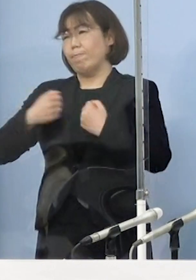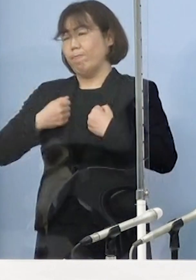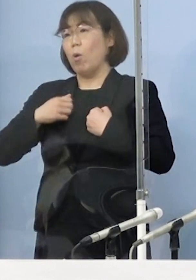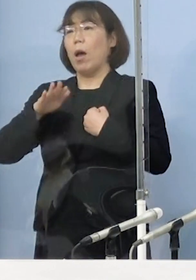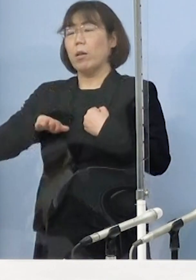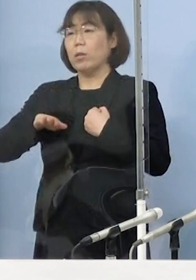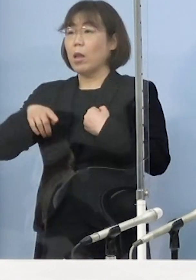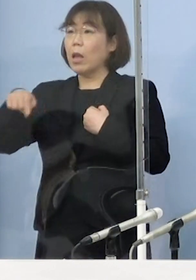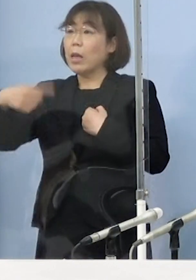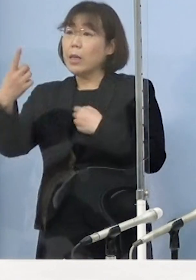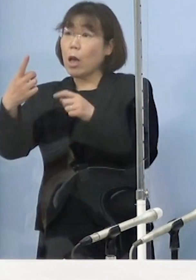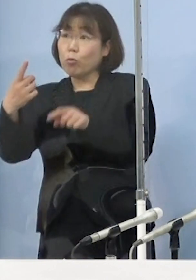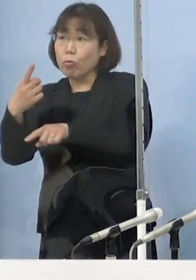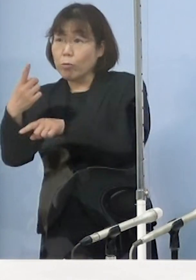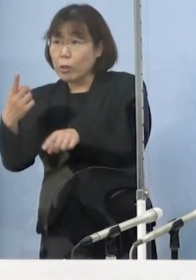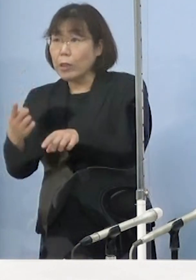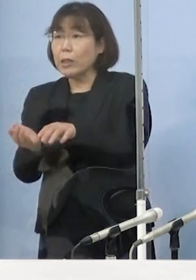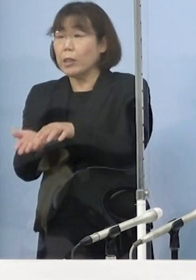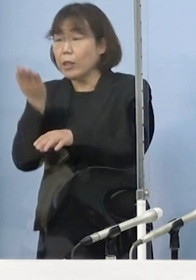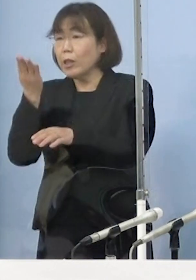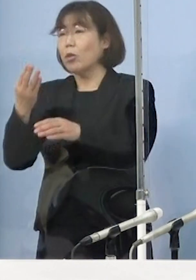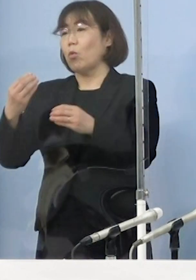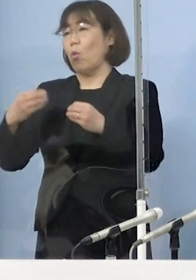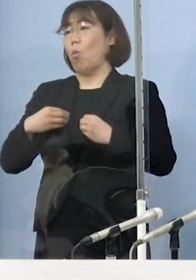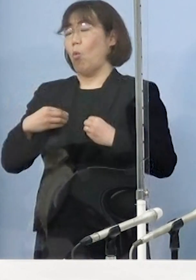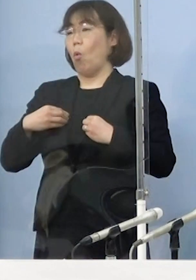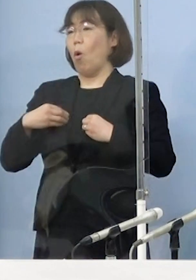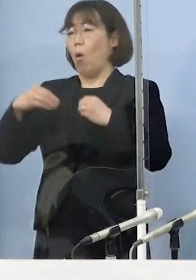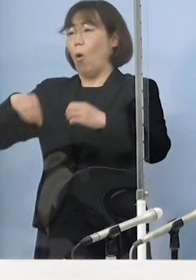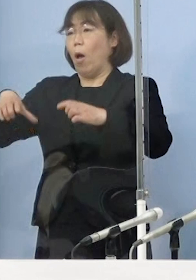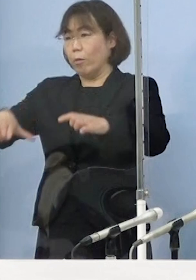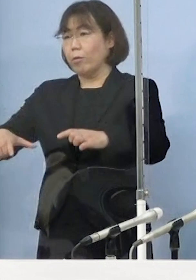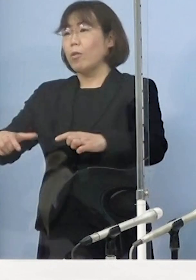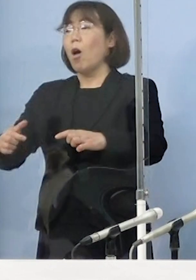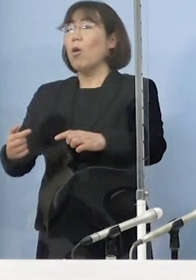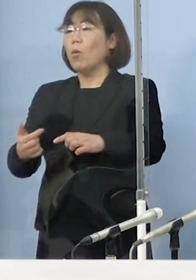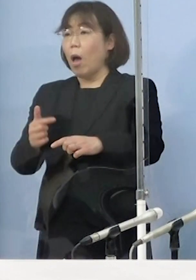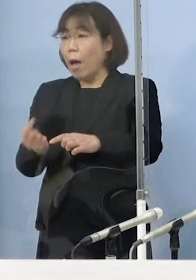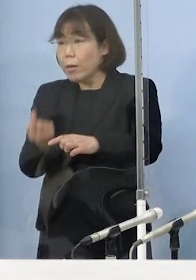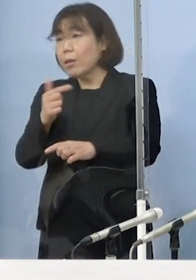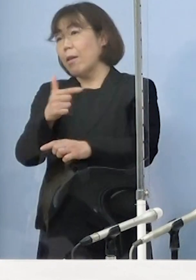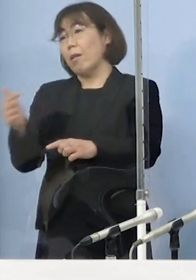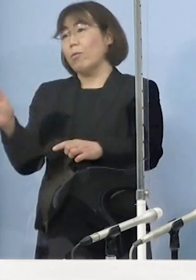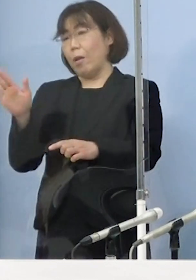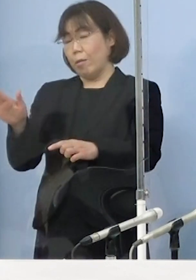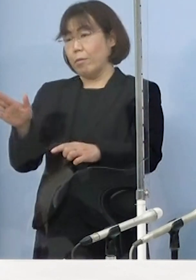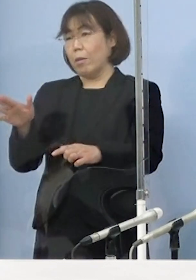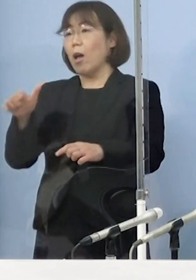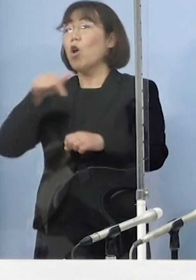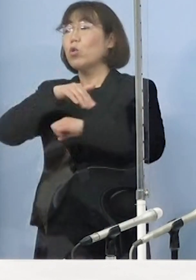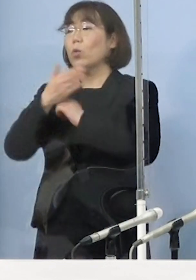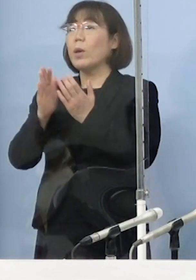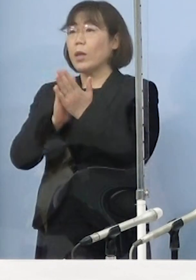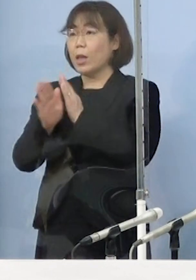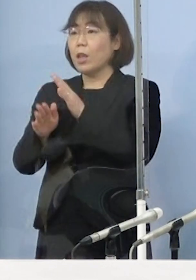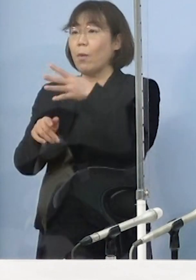とかいうね、こういうのがどんどん出たということもあって、徳島県では4月の20日からクラブ活動について